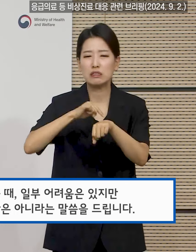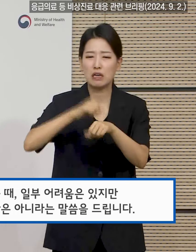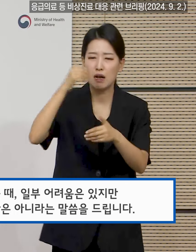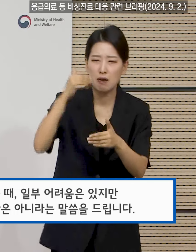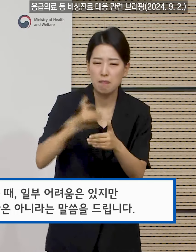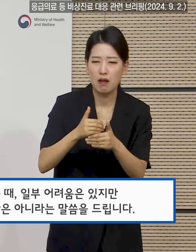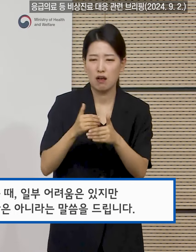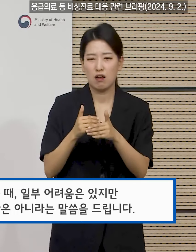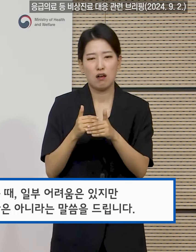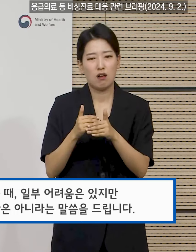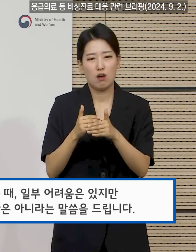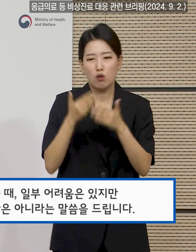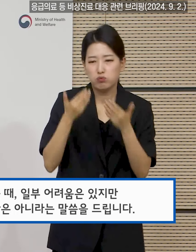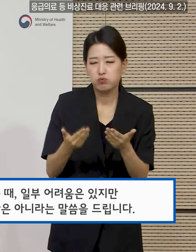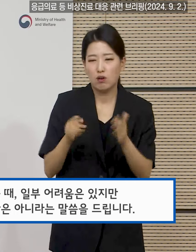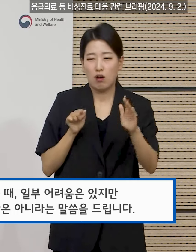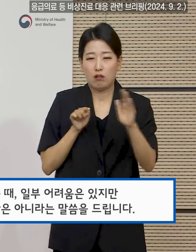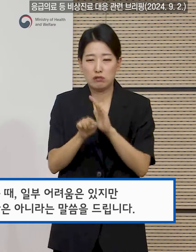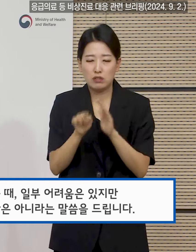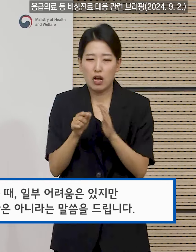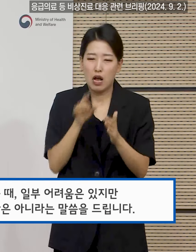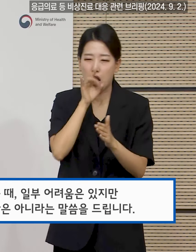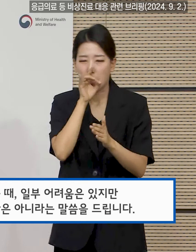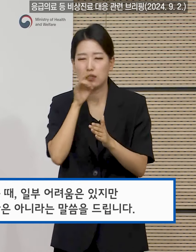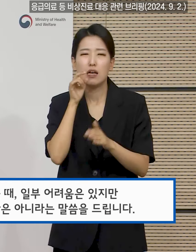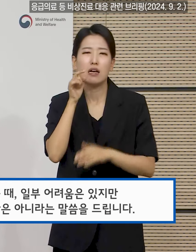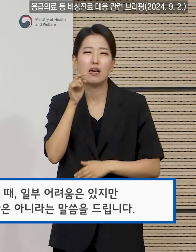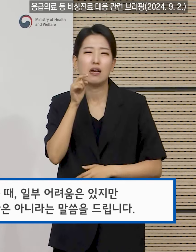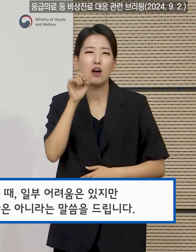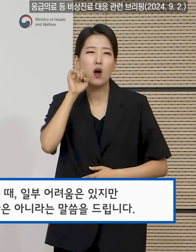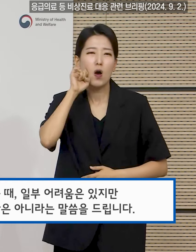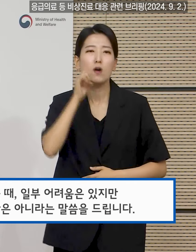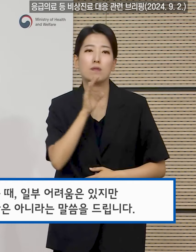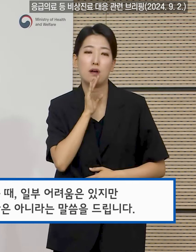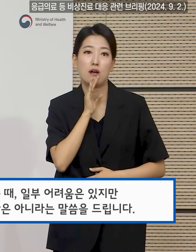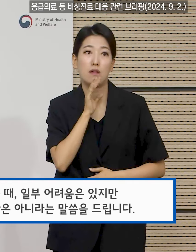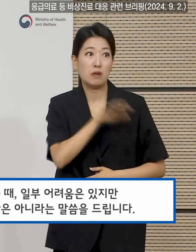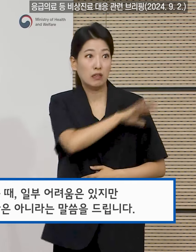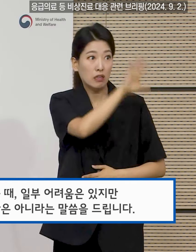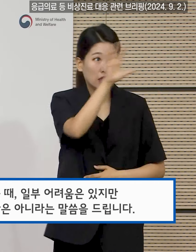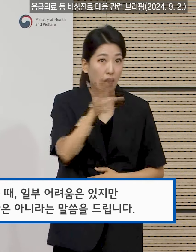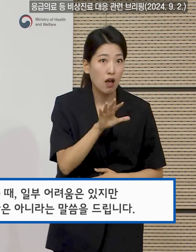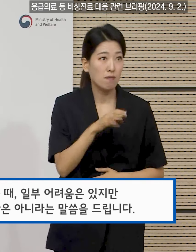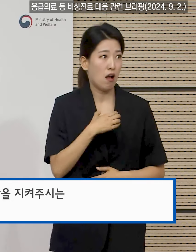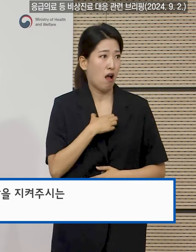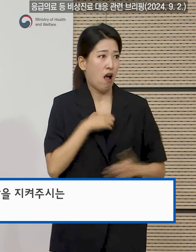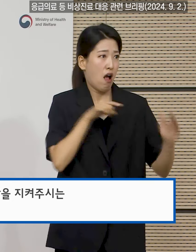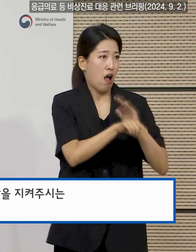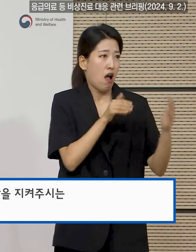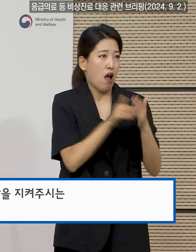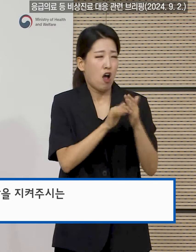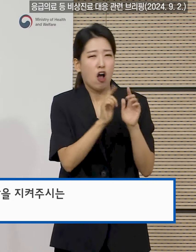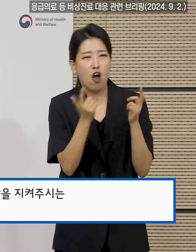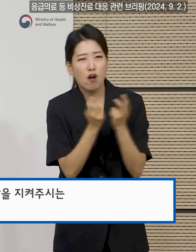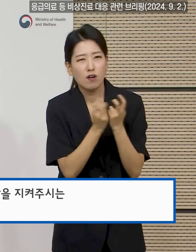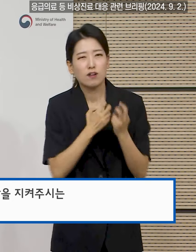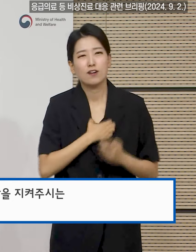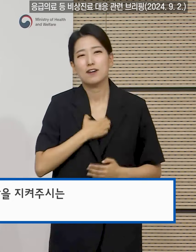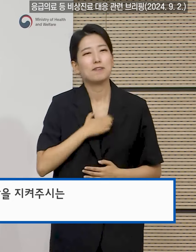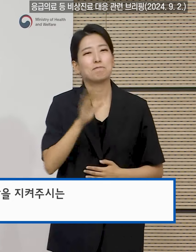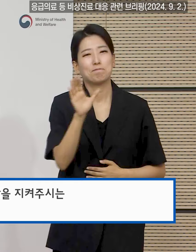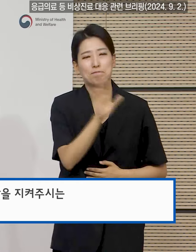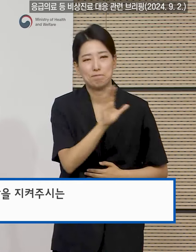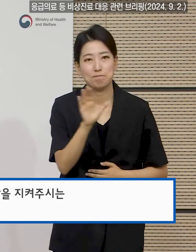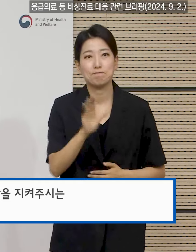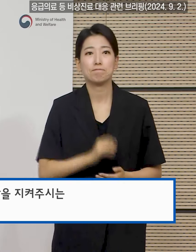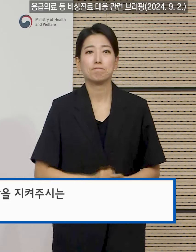일각에서 제기하는 것처럼 붕괴를 우려할 상황은 아니라는 말씀을 드립니다. 전공의 공백으로 인한